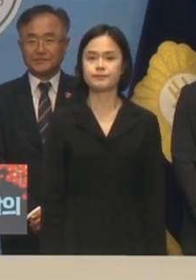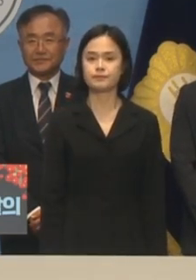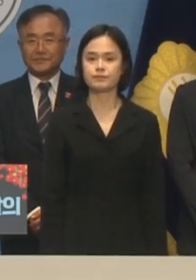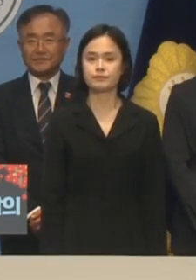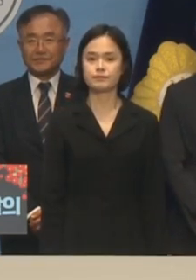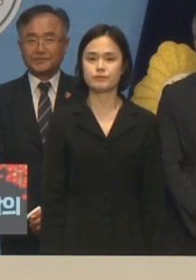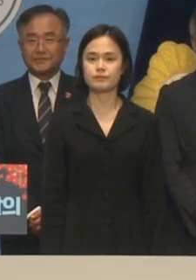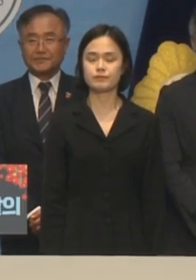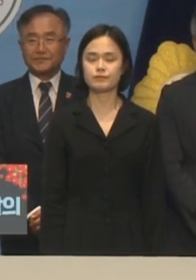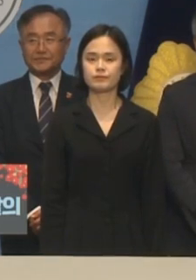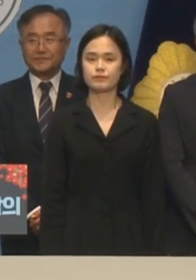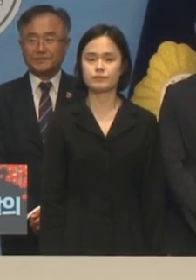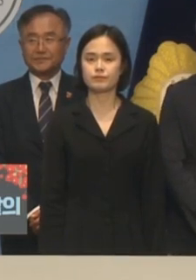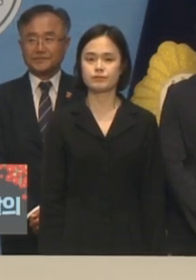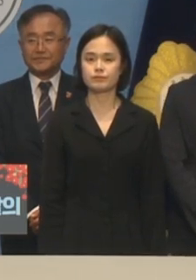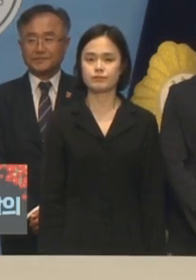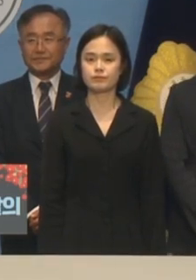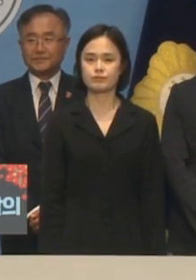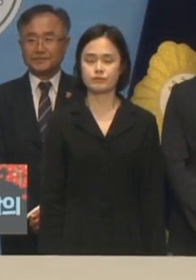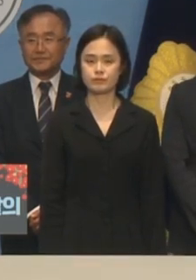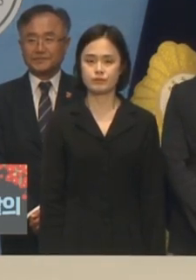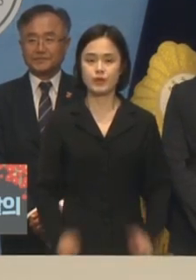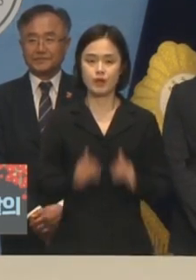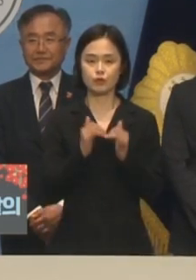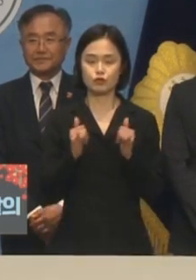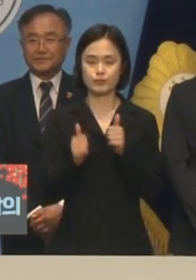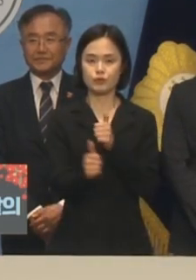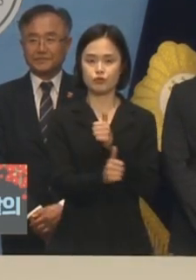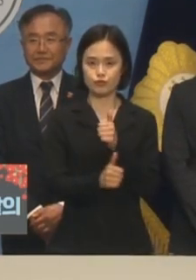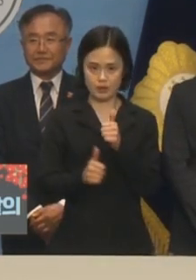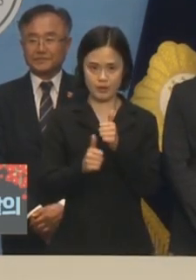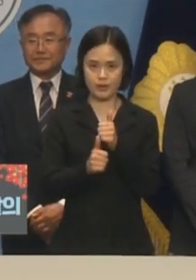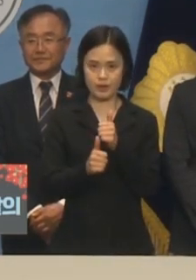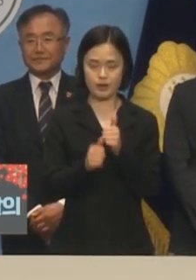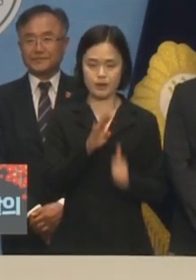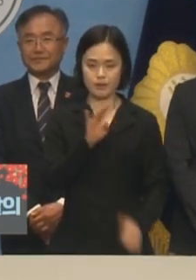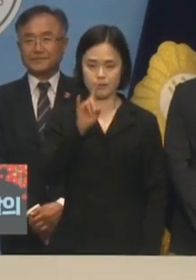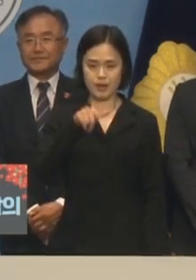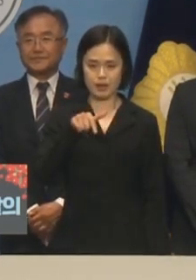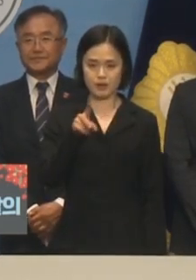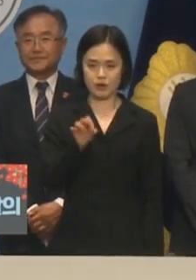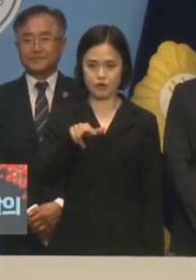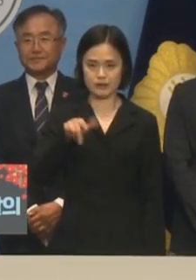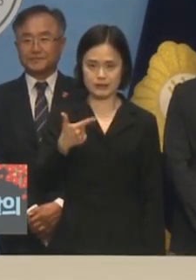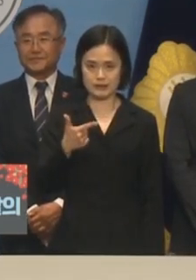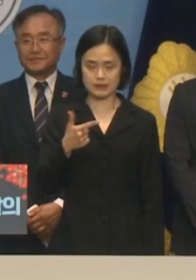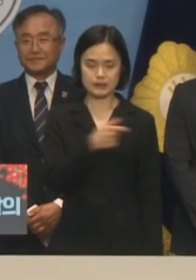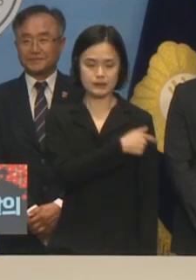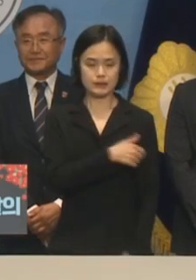제주 4.3 범국민위원회 백경진 이사장님 오셨습니다. 반갑습니다.